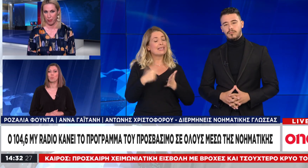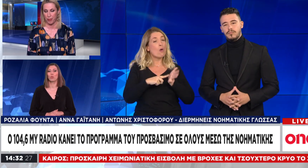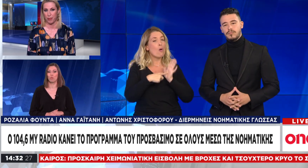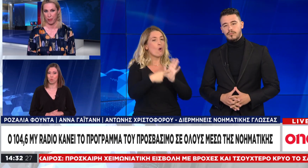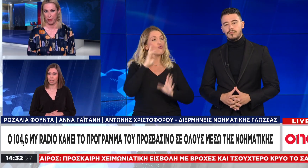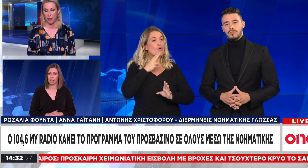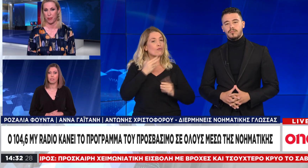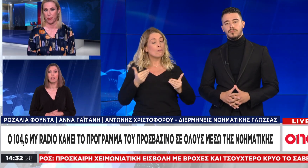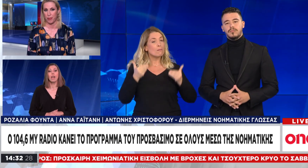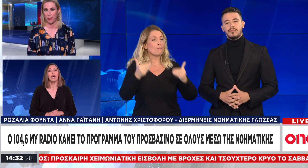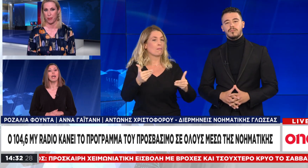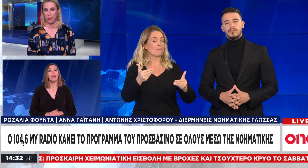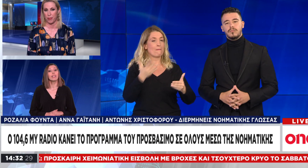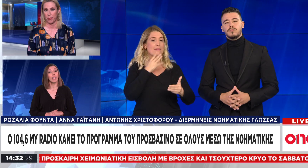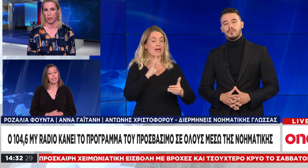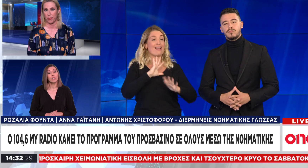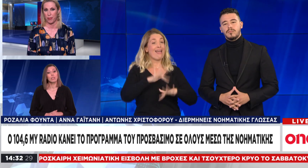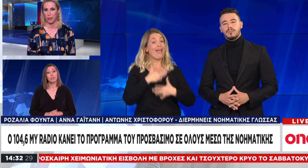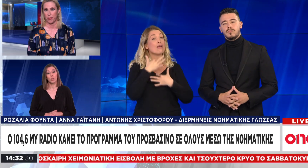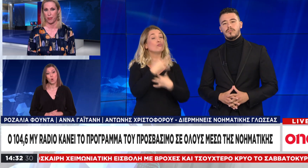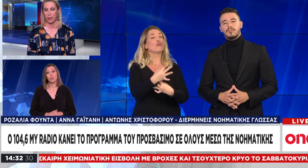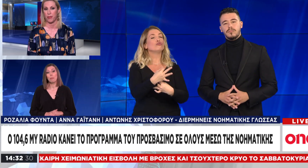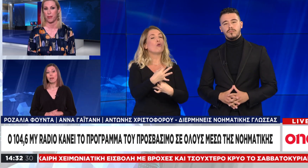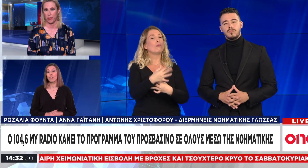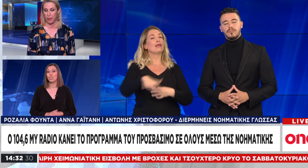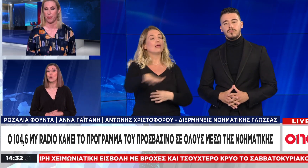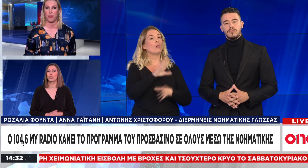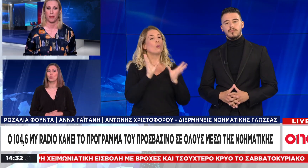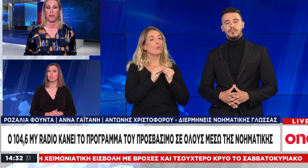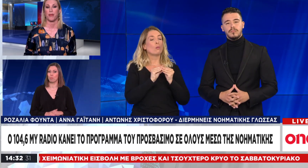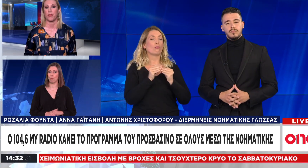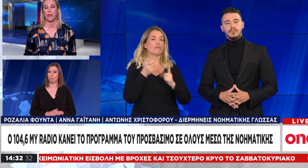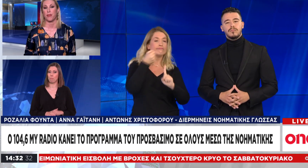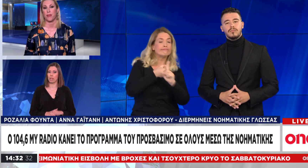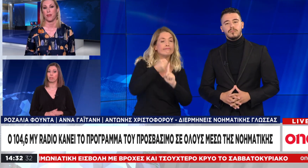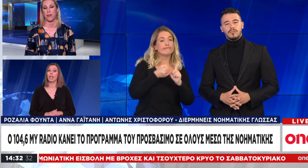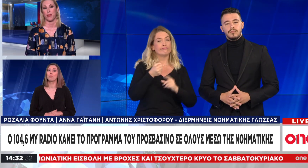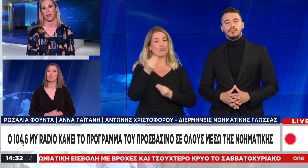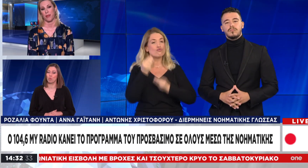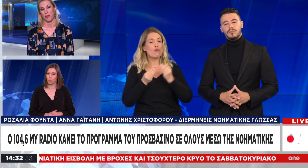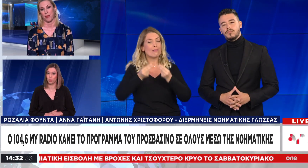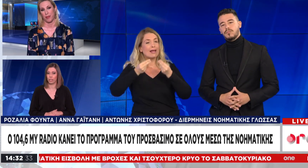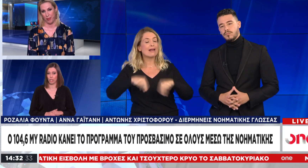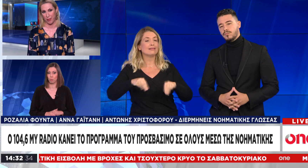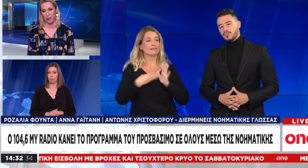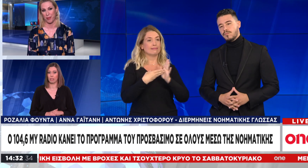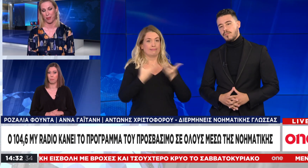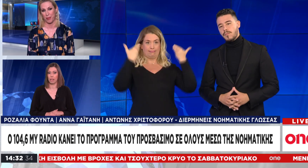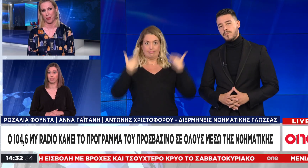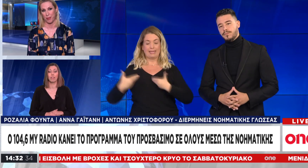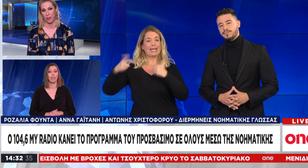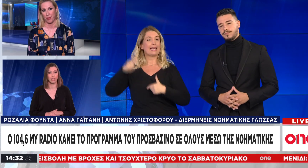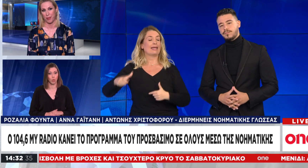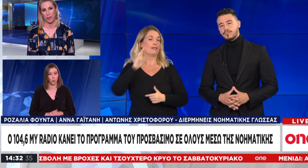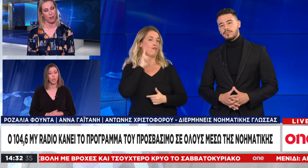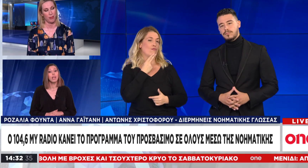πρωτοβουλίες ε και είναι σημαντικό να υπάρχει αυτή η ορατότητα που είπαμε πριν να εκπροσωπούνται τα άτομα με αναπηρία να